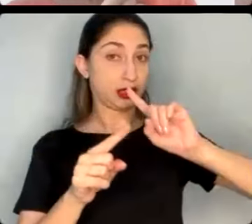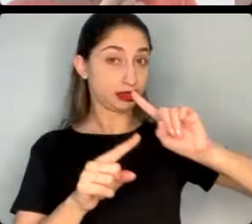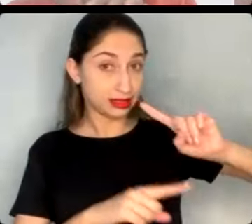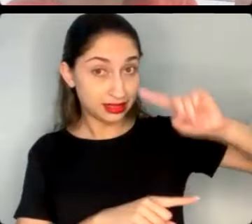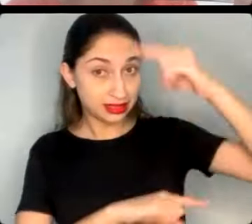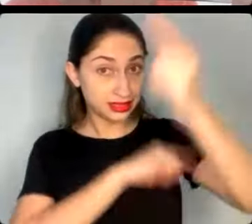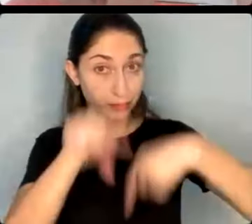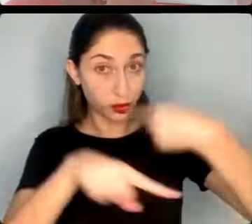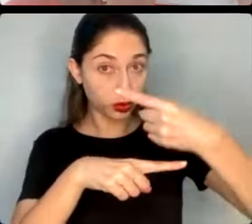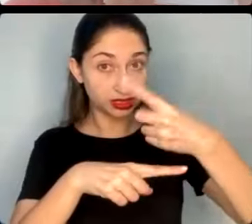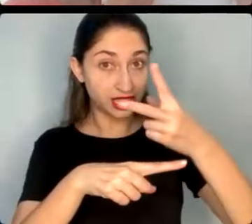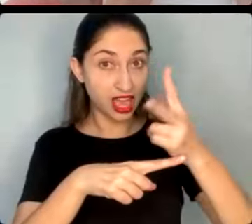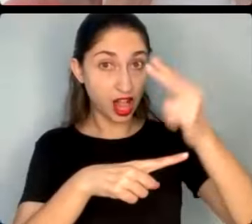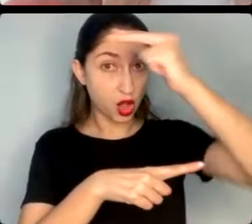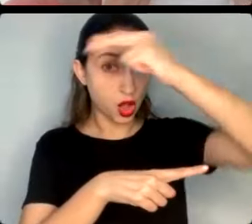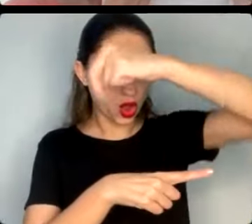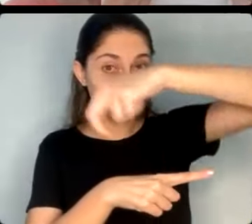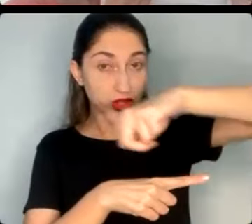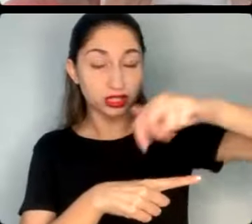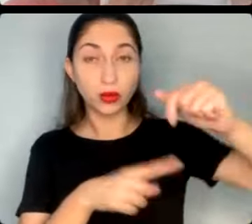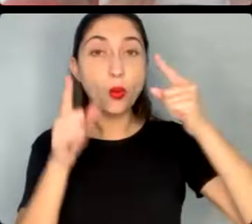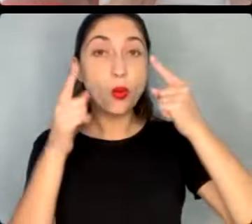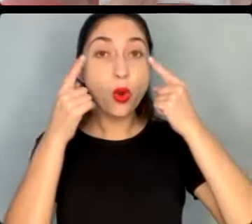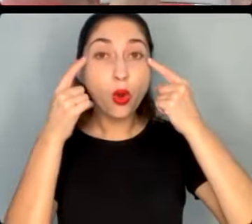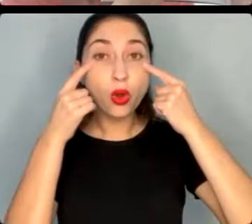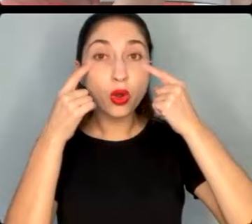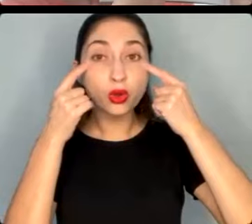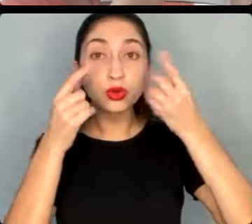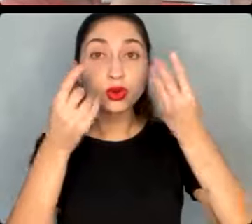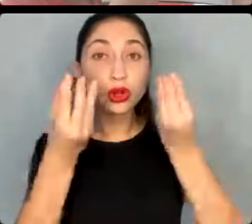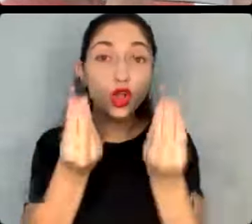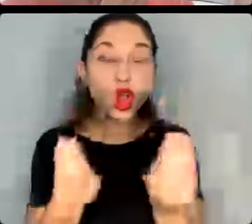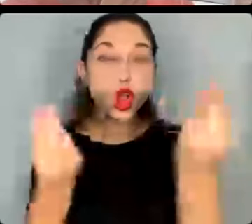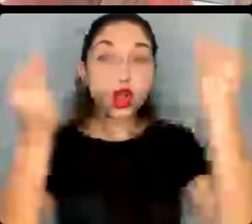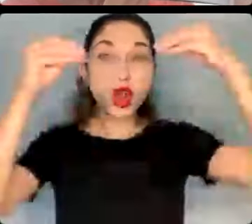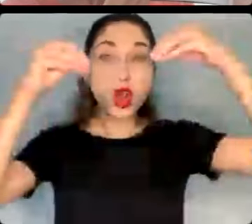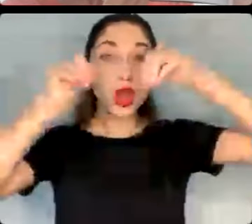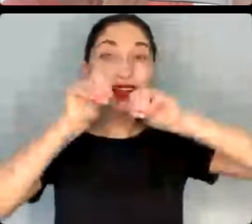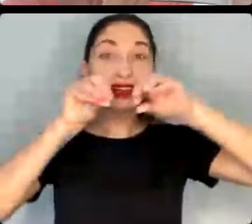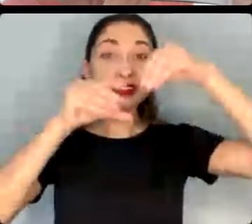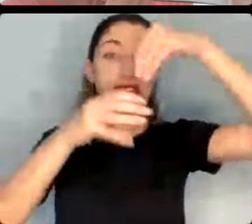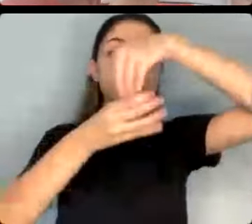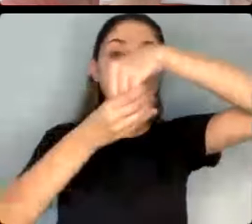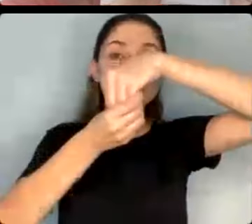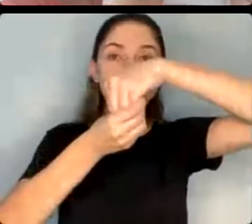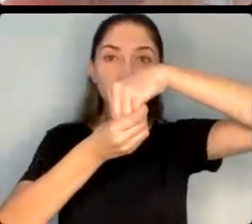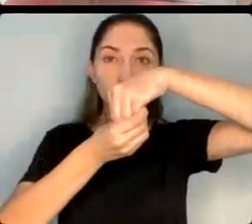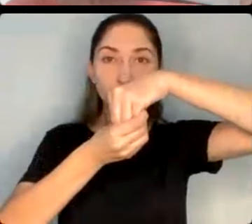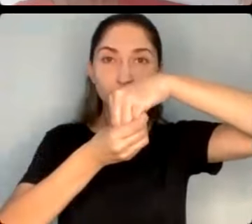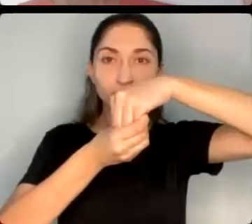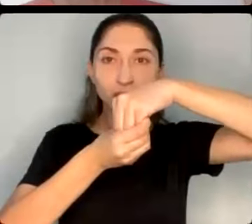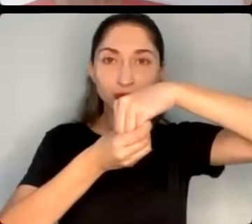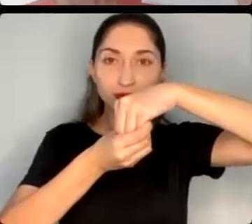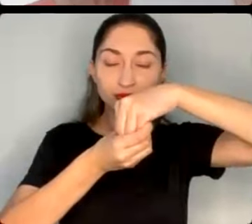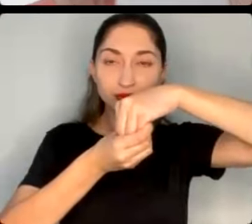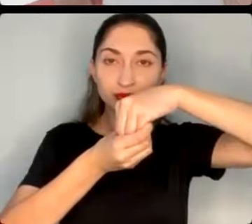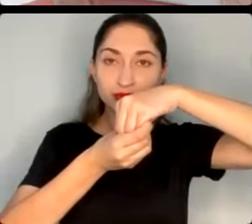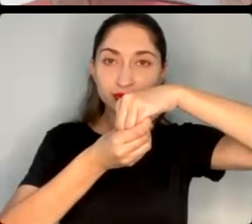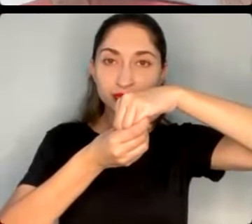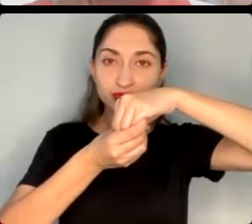e vai encaixar aqui dentro da cavidade e com a musculatura elástica indo